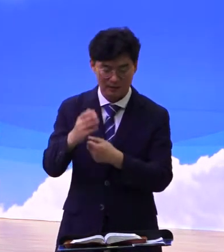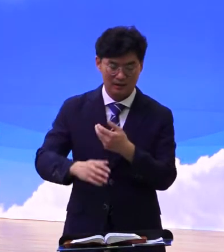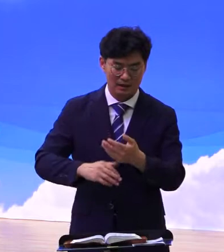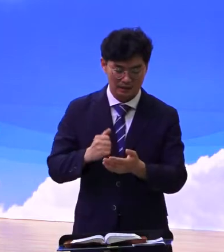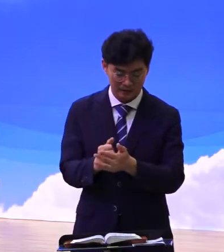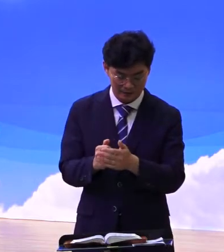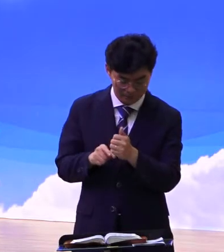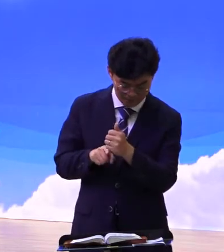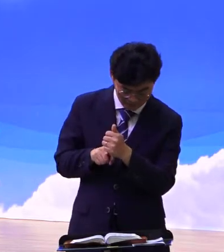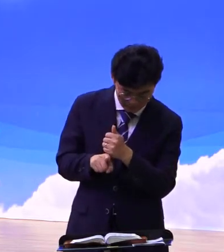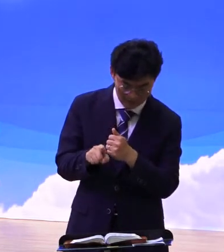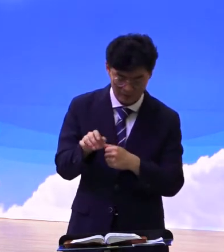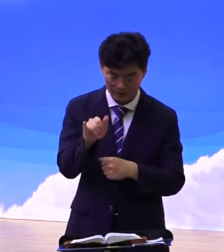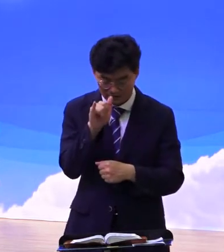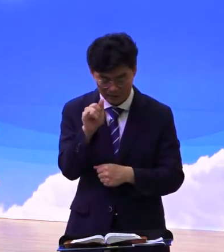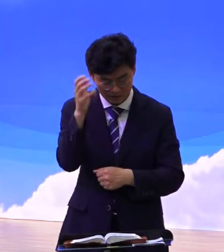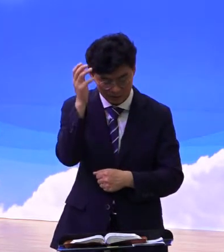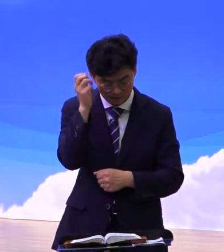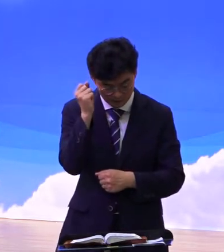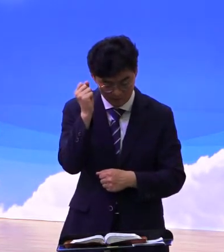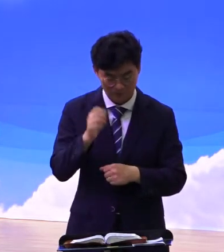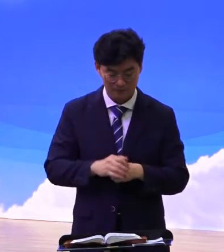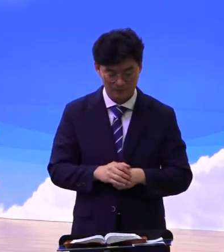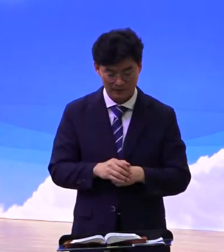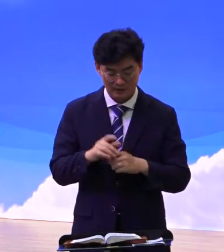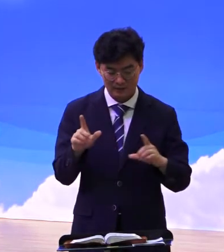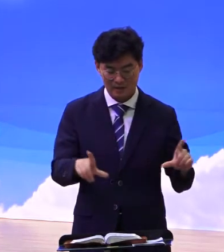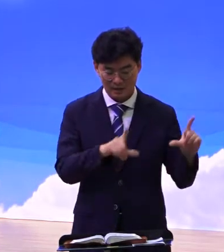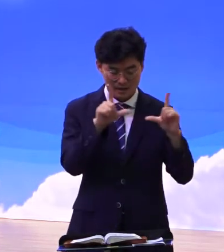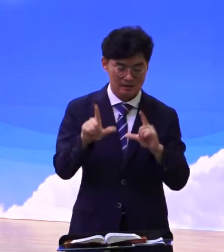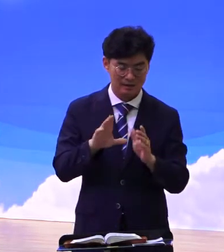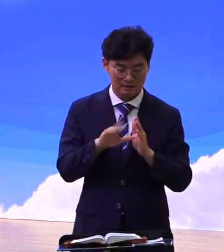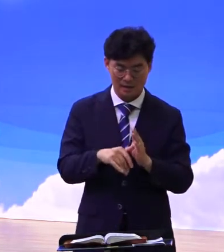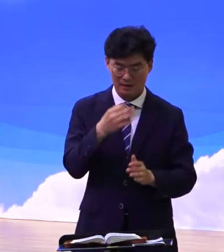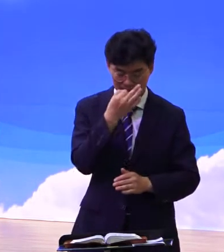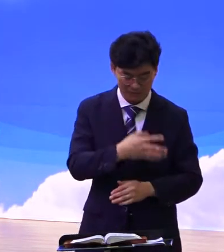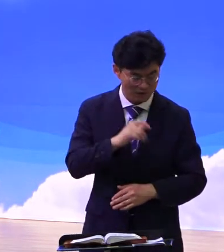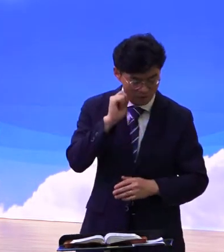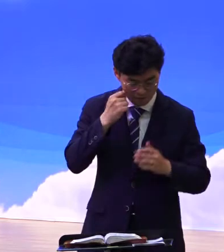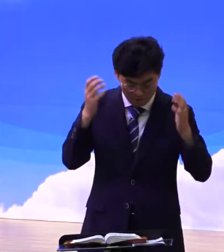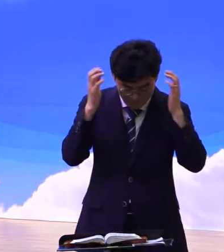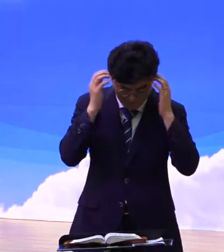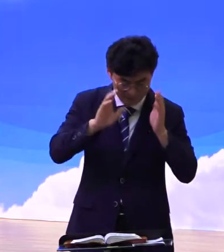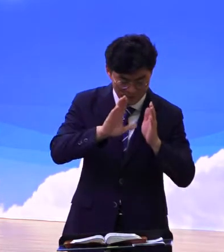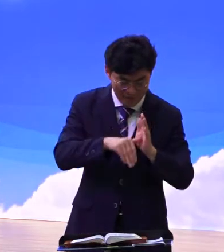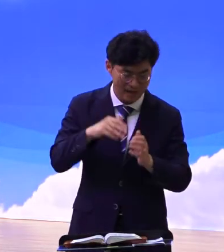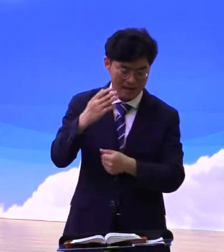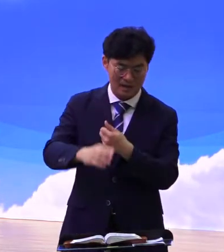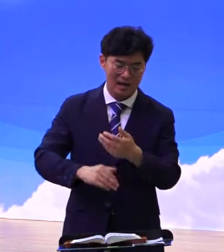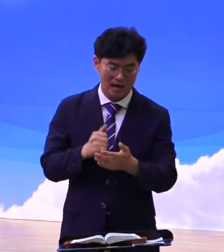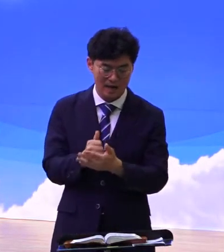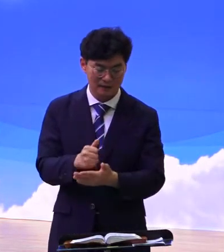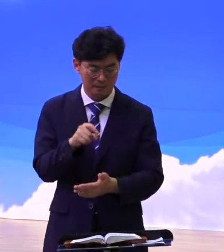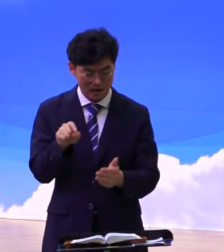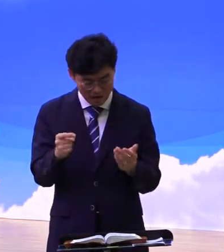기억하고 우리의 삶의 그 자리에서 하나님의 말씀을 붙잡고 그 말씀을